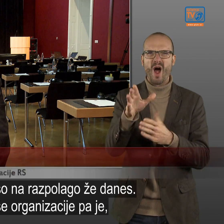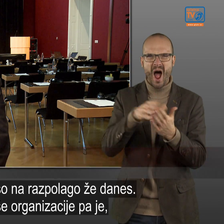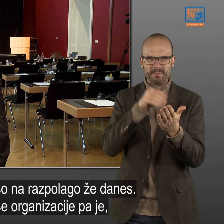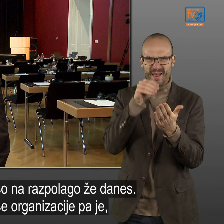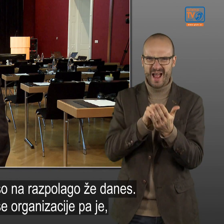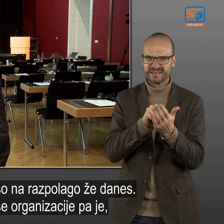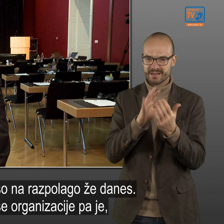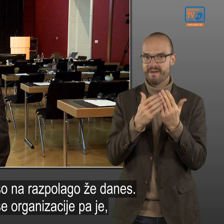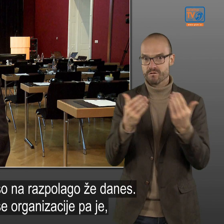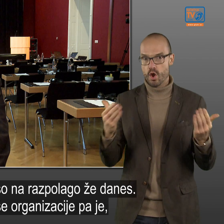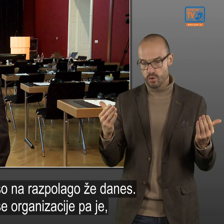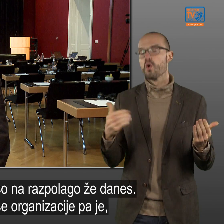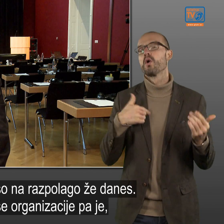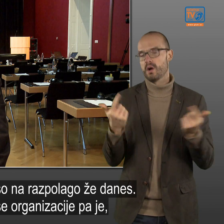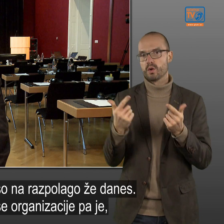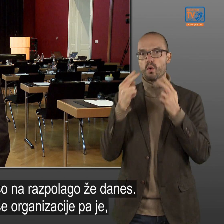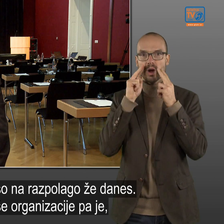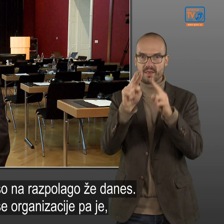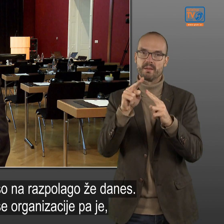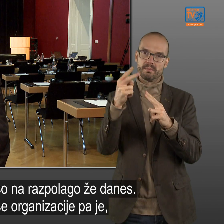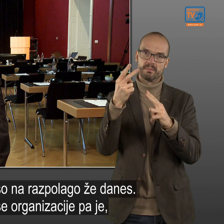aplikacij, ki so na voljo že danes.